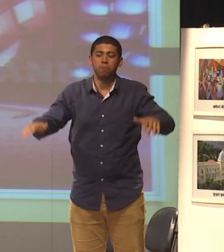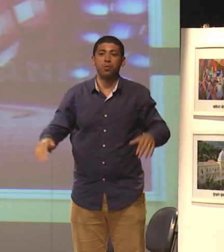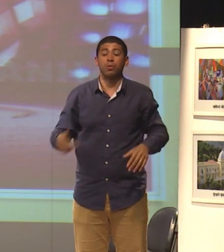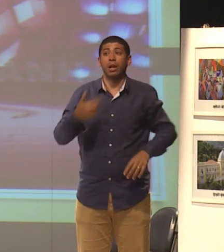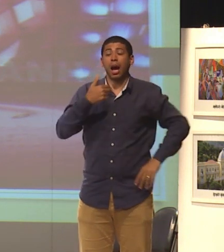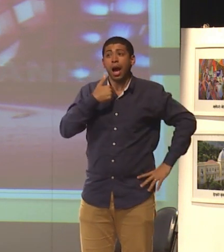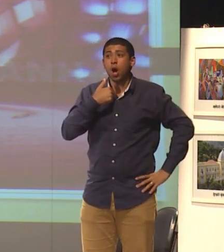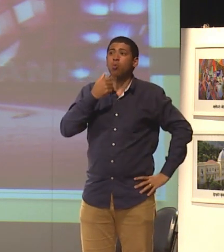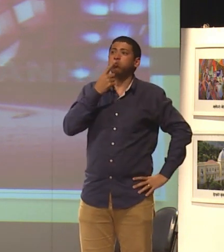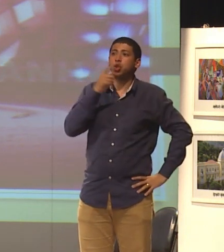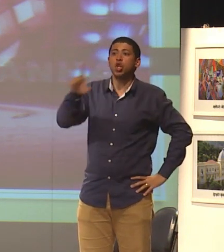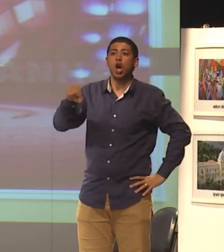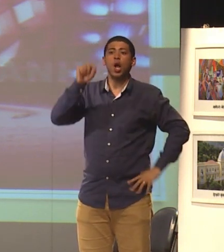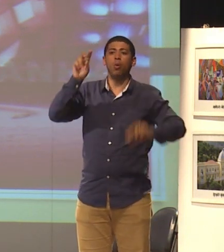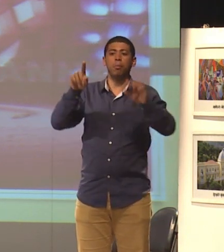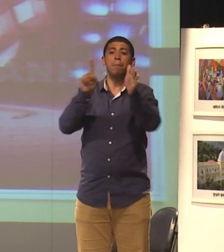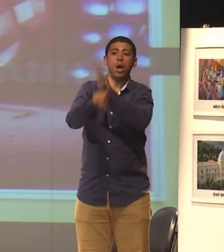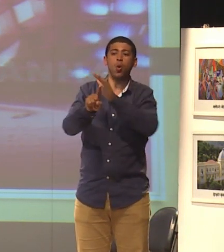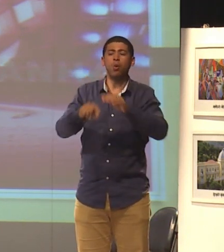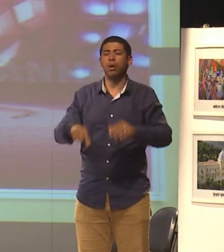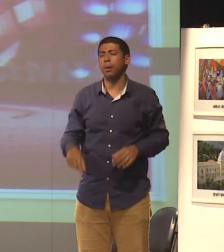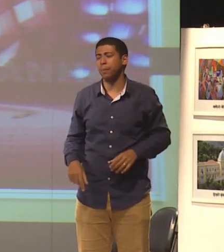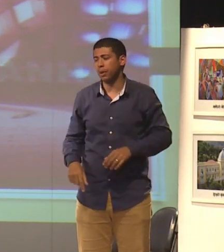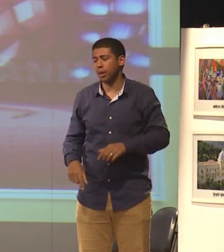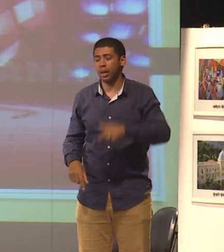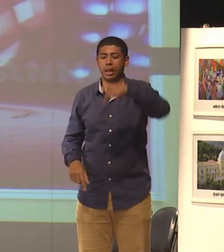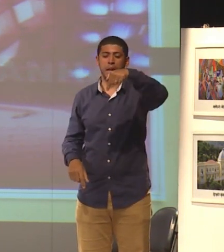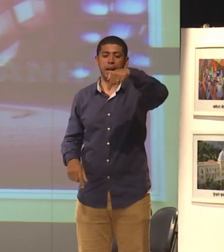Porque o educador no Museu da Manhã, ele tem essa responsabilidade de divulgar esse conhecimento.